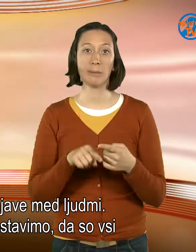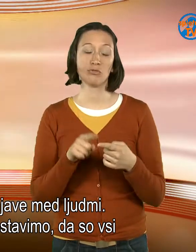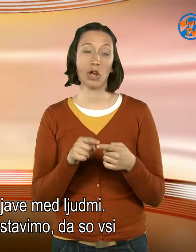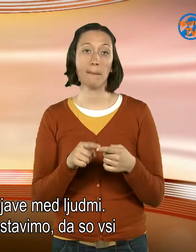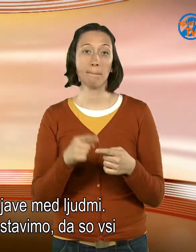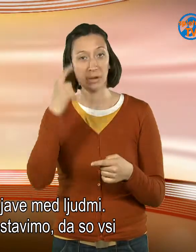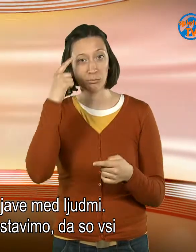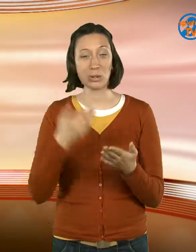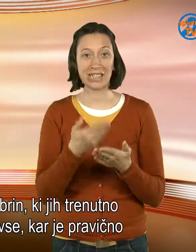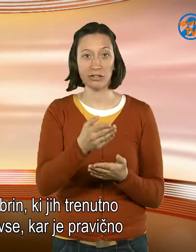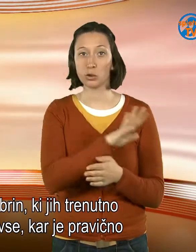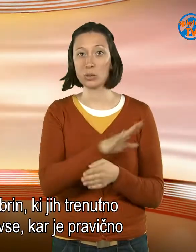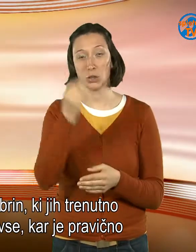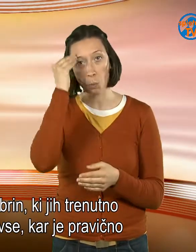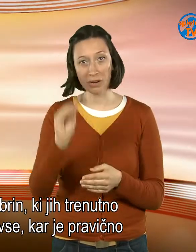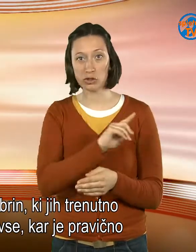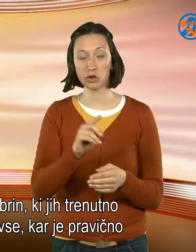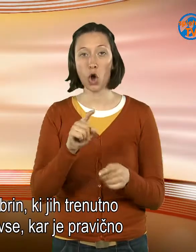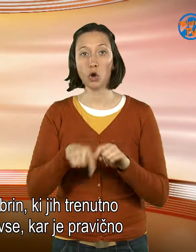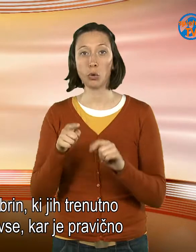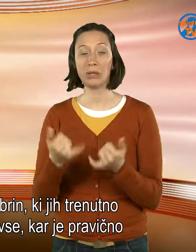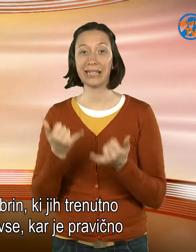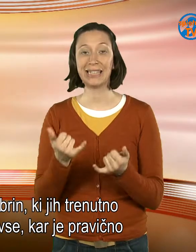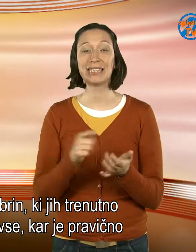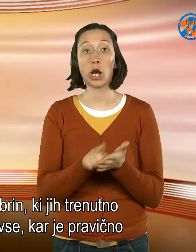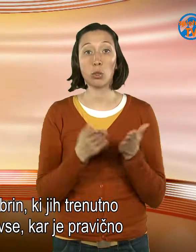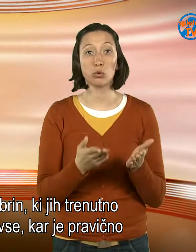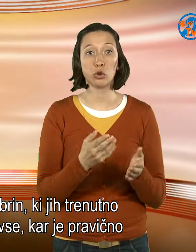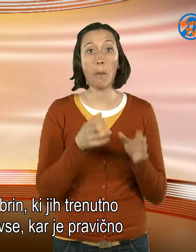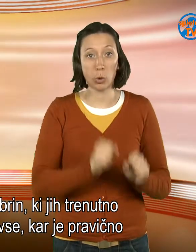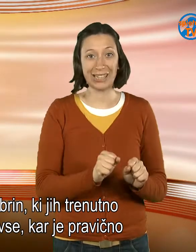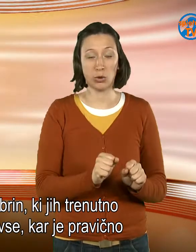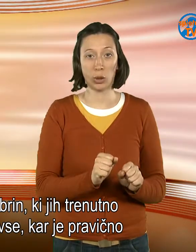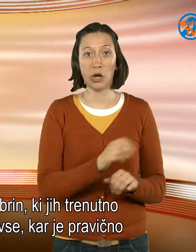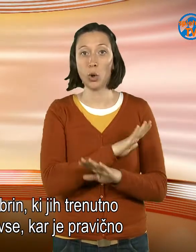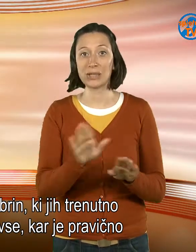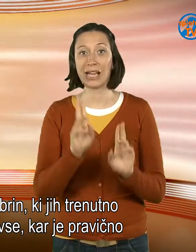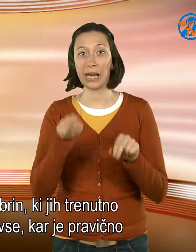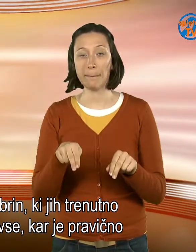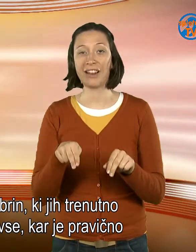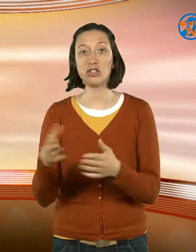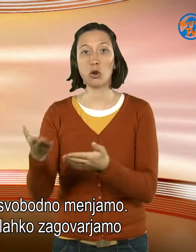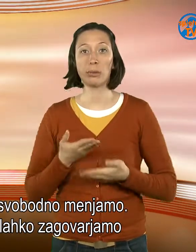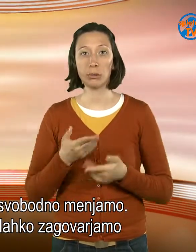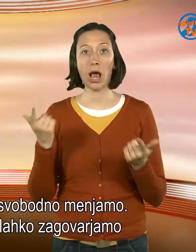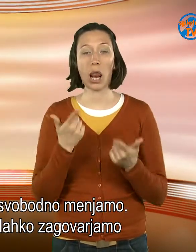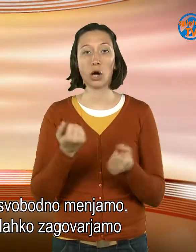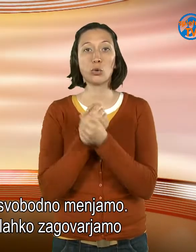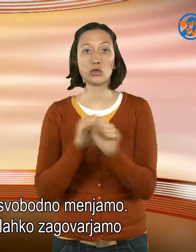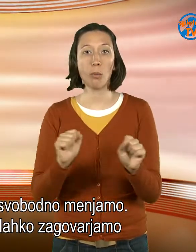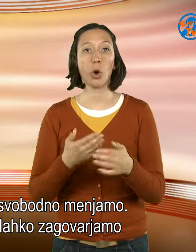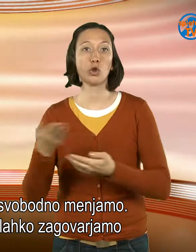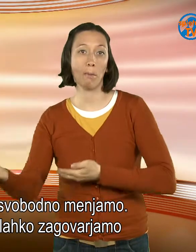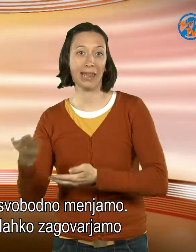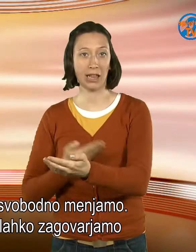Vkolikor predpostavimo, da so vsi upravičeni do dobrin, ki jih trenutno posedujejo. Ali vse, kar je pravično pridobljeno, lahko